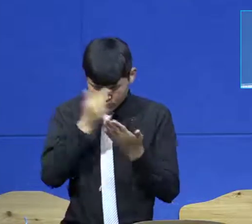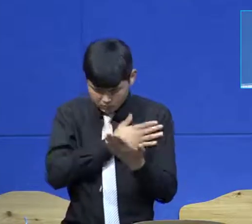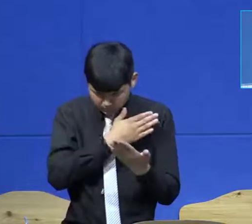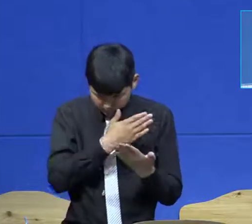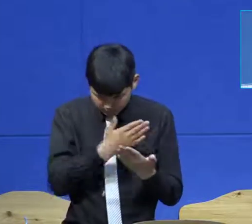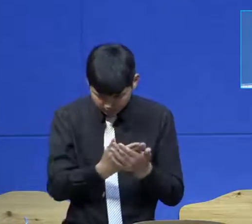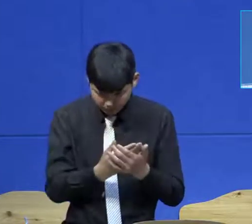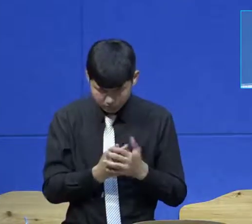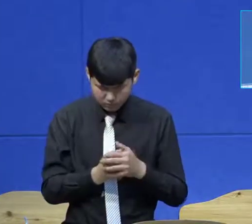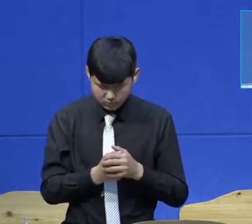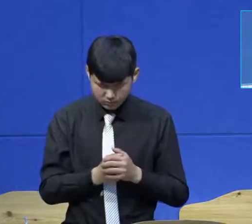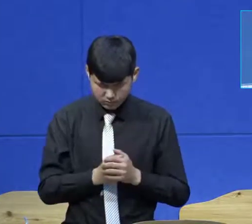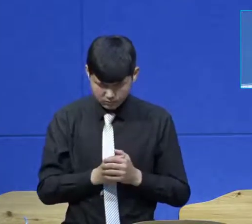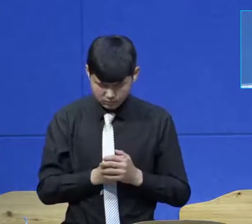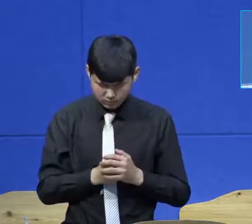баярлалаа.